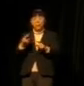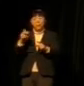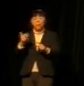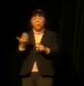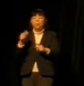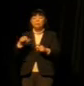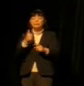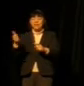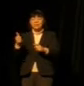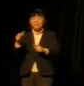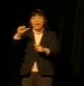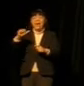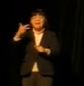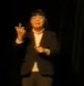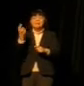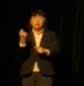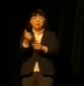ました。そこに、